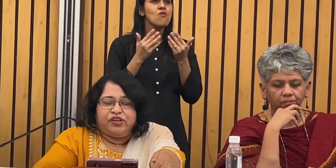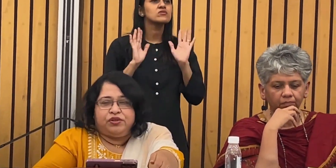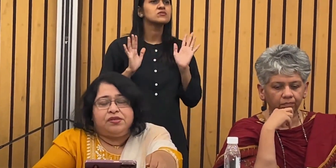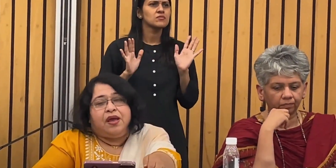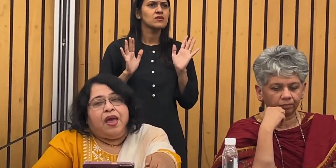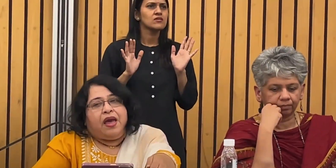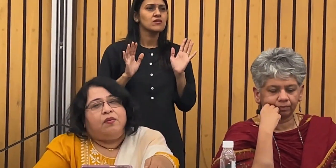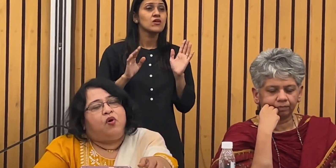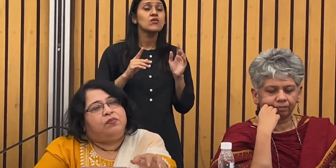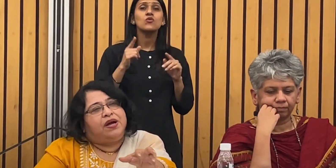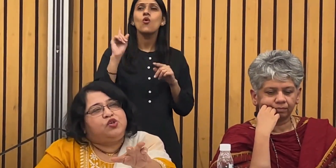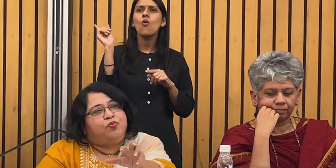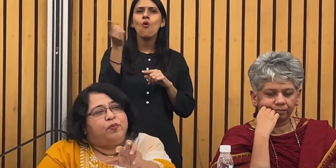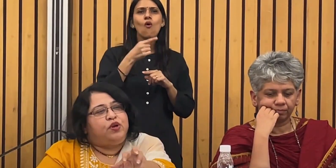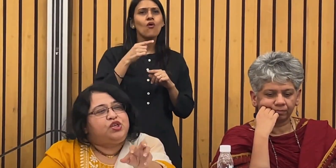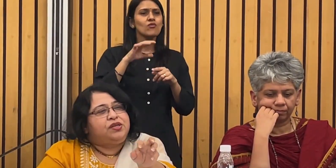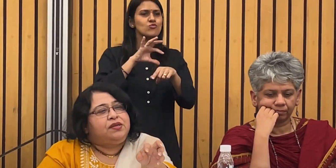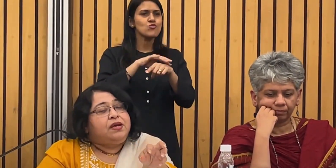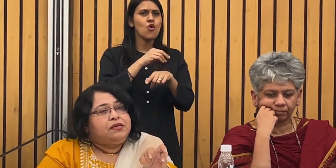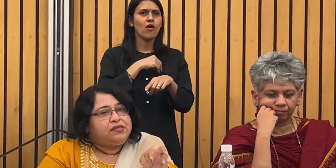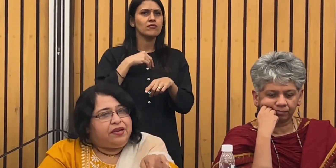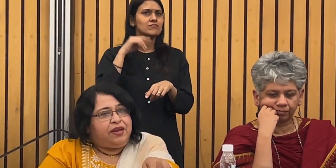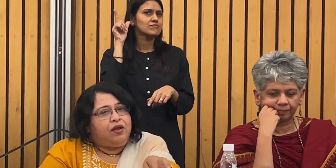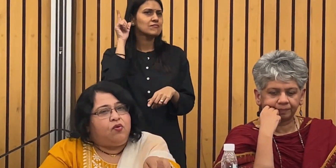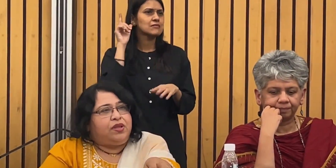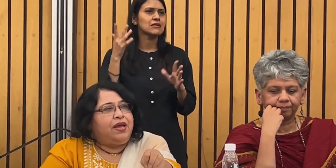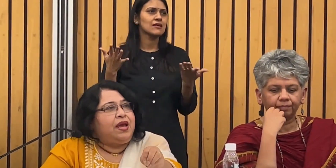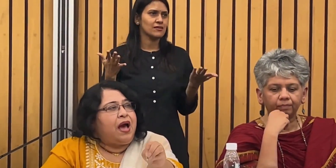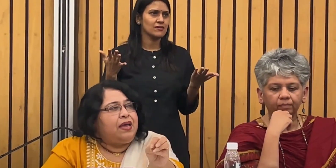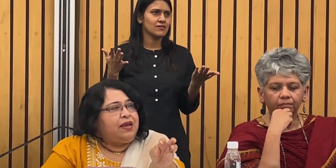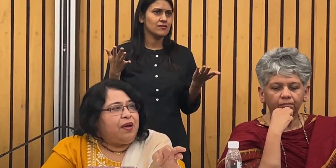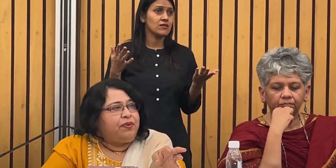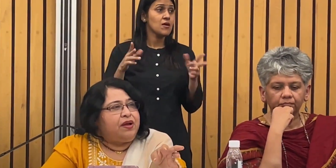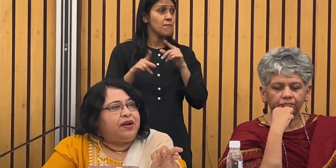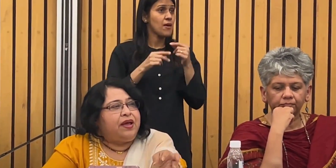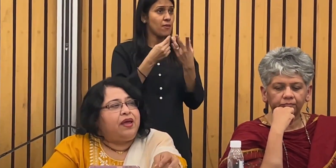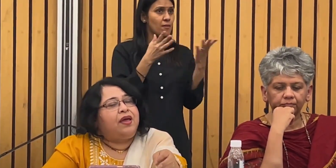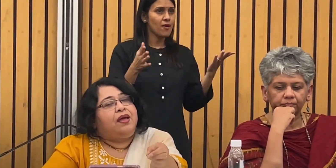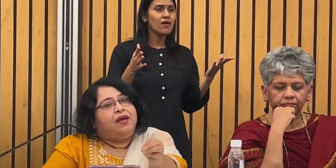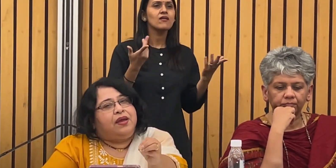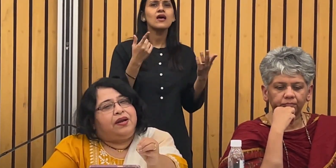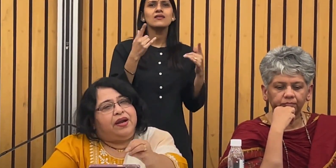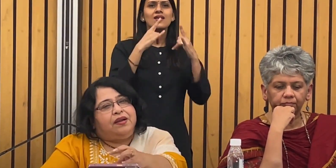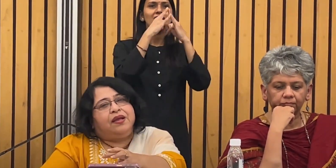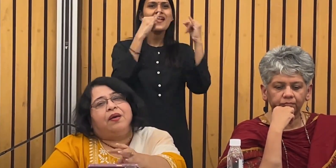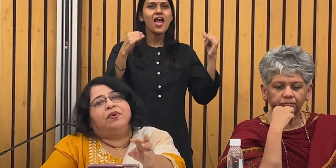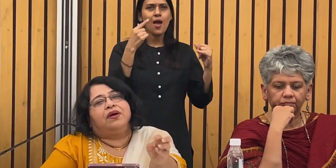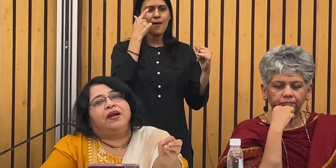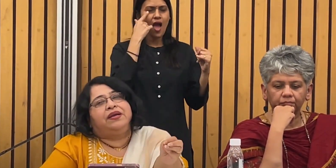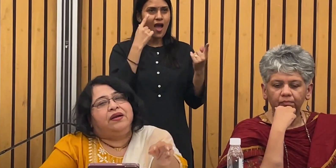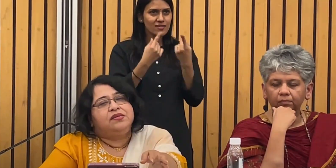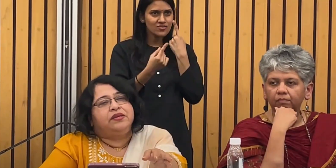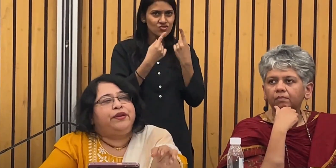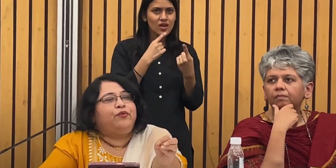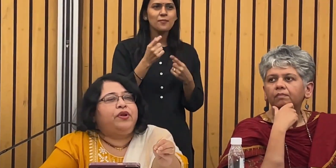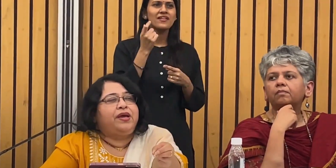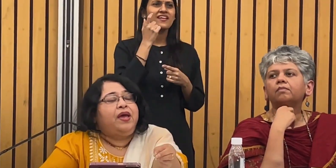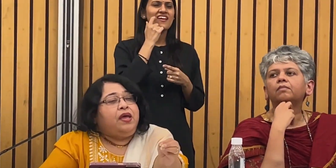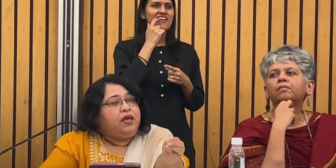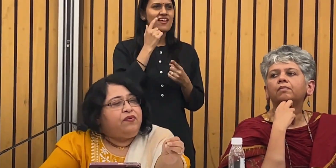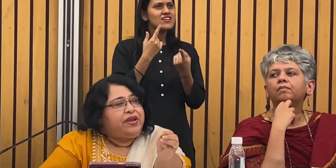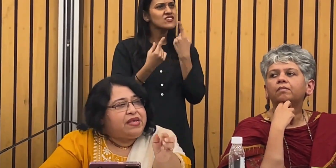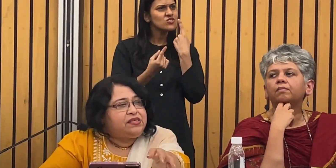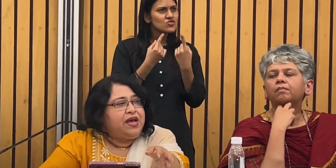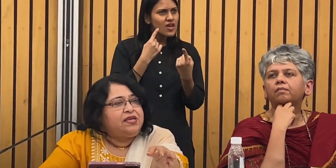health professionals. And बहुत बार जो population स्क्रीनिंग होती है कि आई कैंप लग रहा है या डेंटल कैंप लग रहा है, डेंटल स्क्रीनिंग हो रही